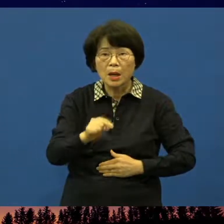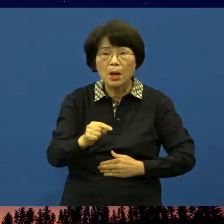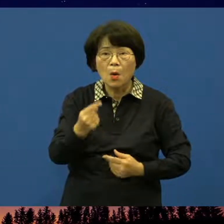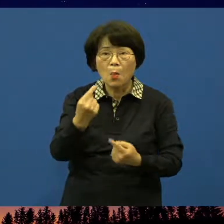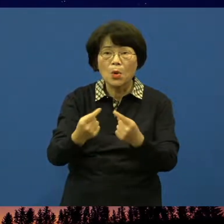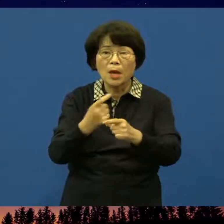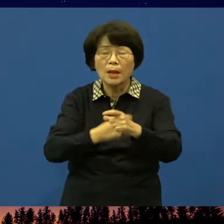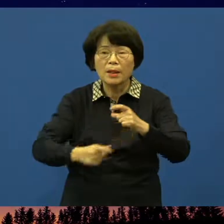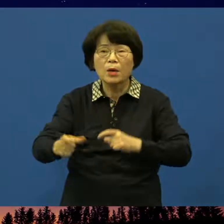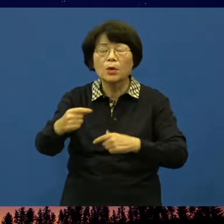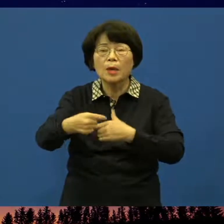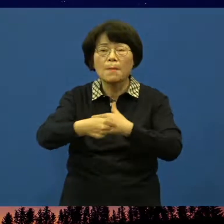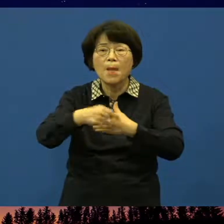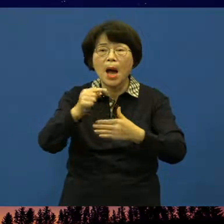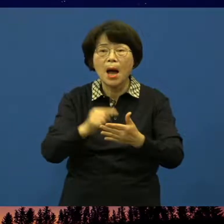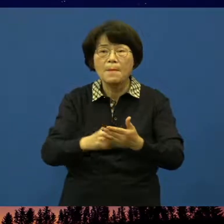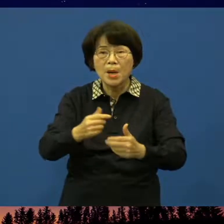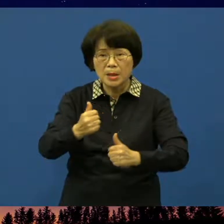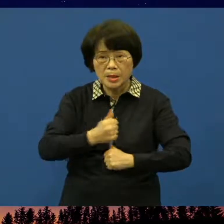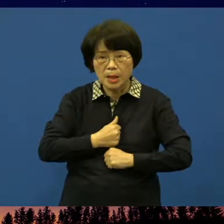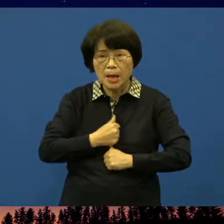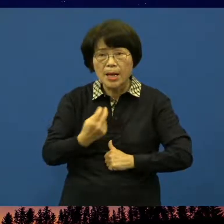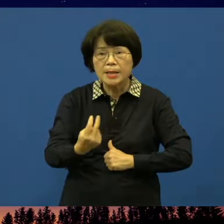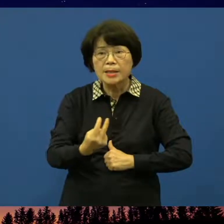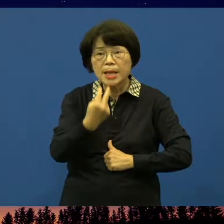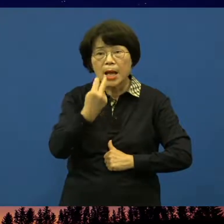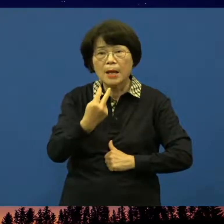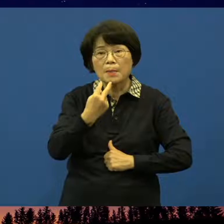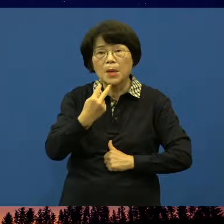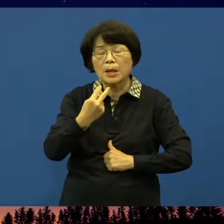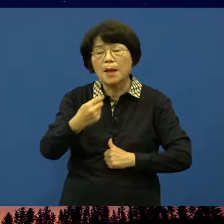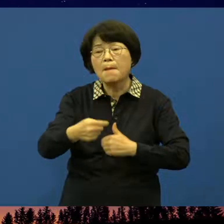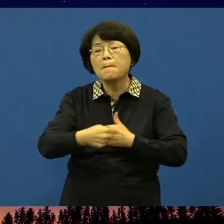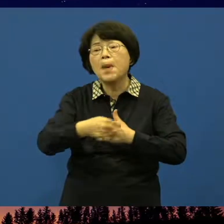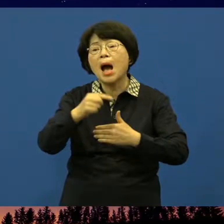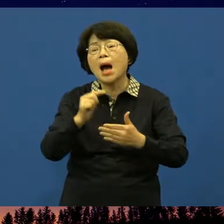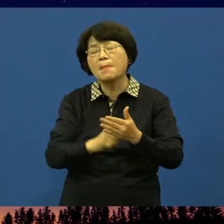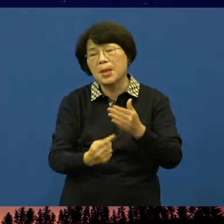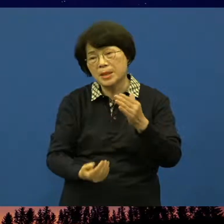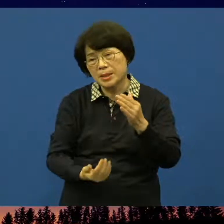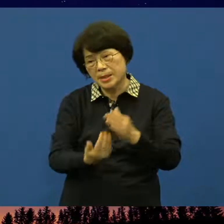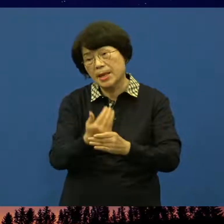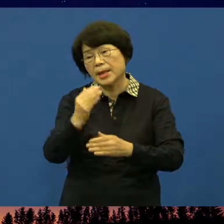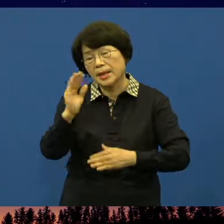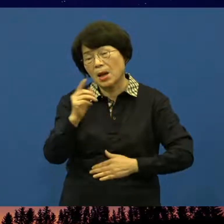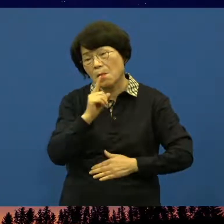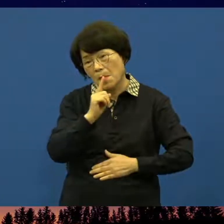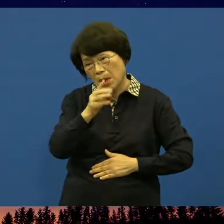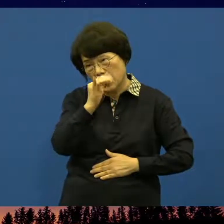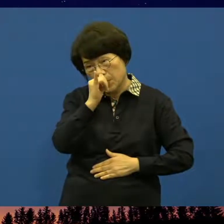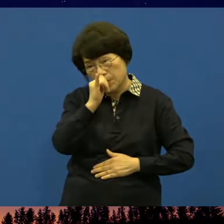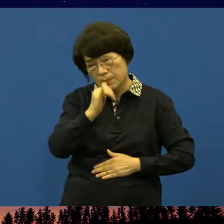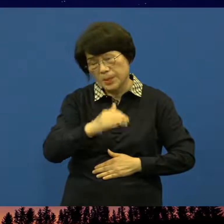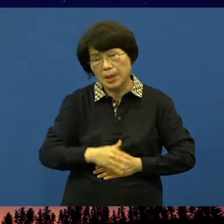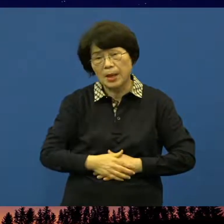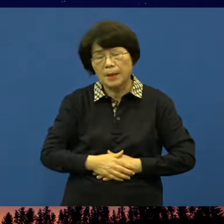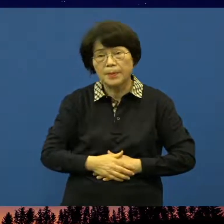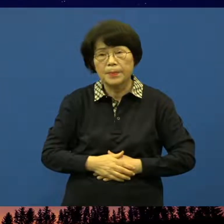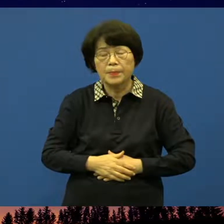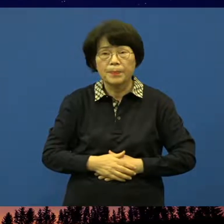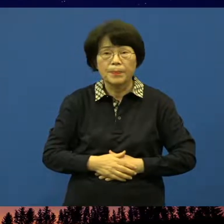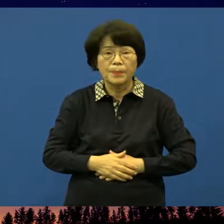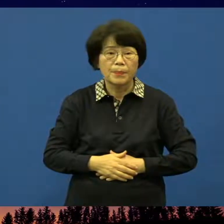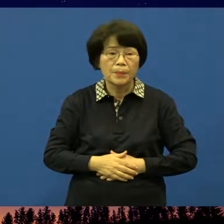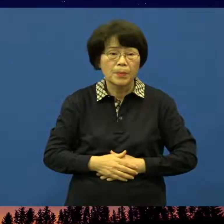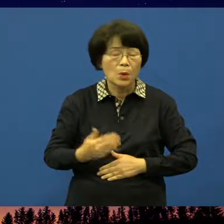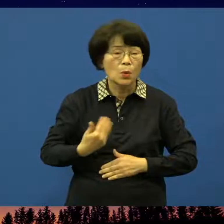마음을 지키라. 생명의 근원이 이에서 남이니라. 얼마나 중요한 말이에요, 여러분. 얼마나 중요한